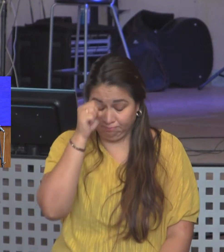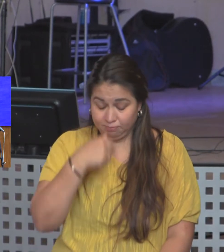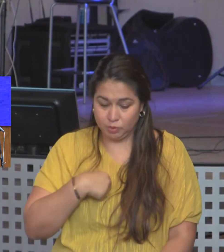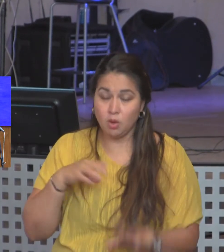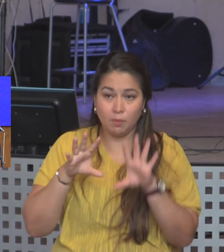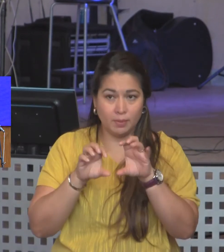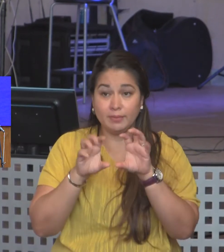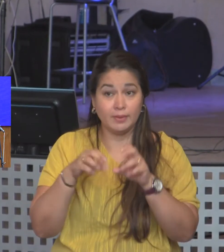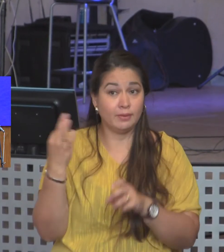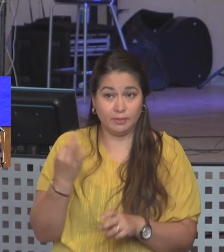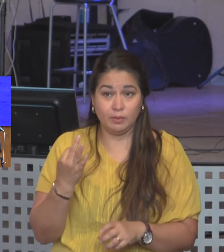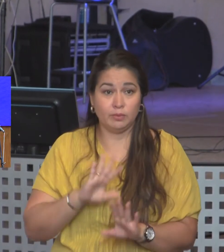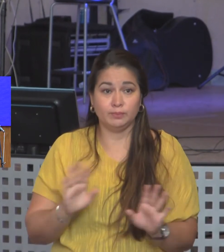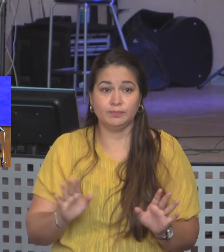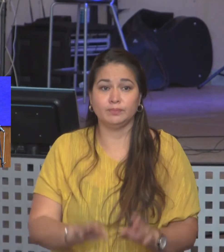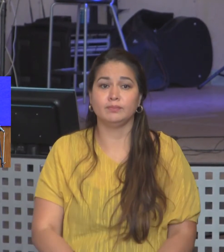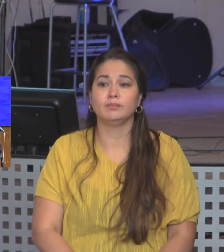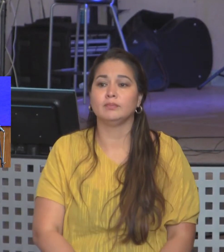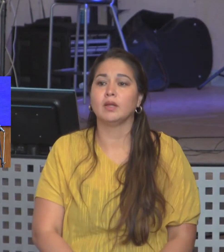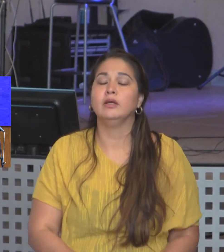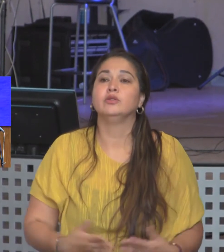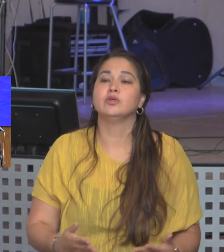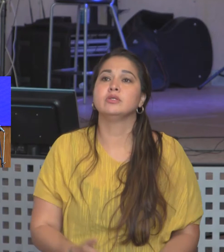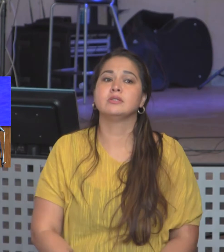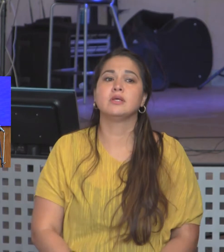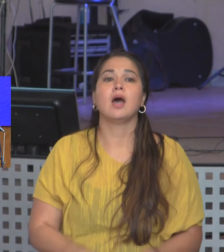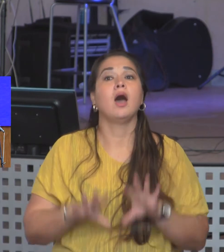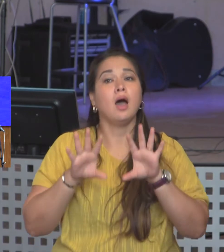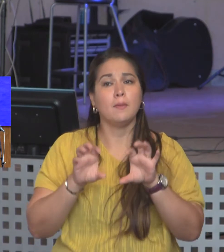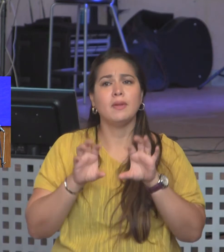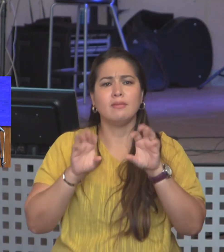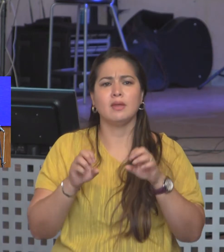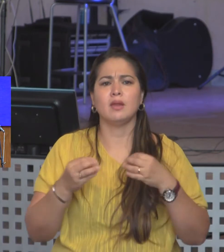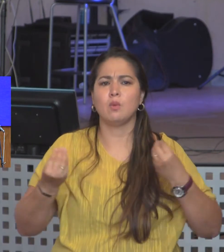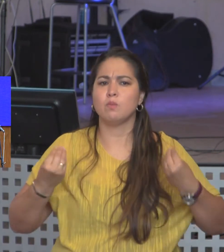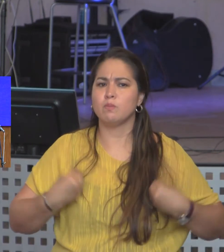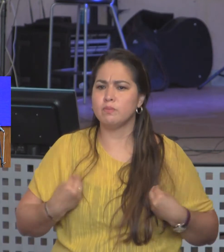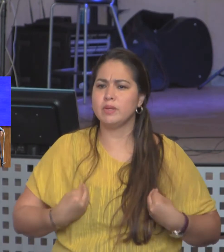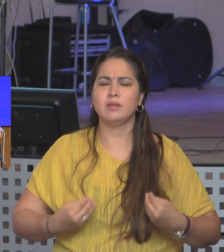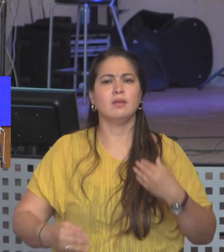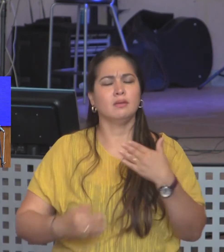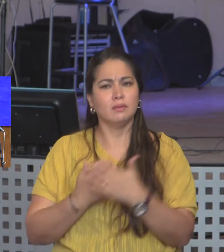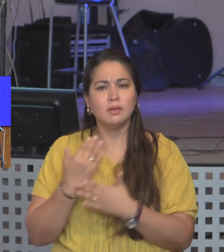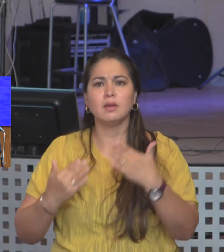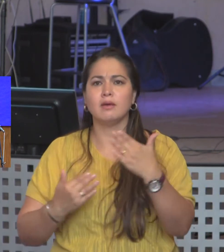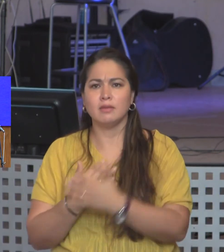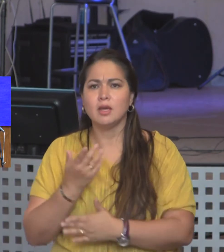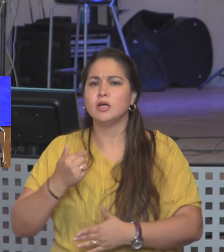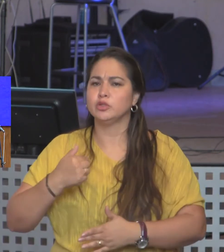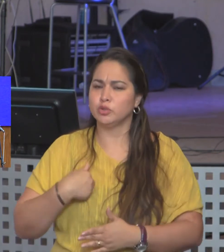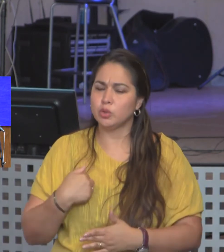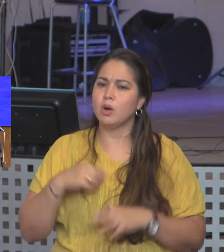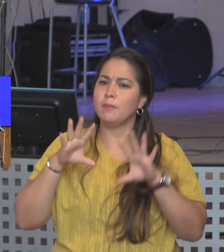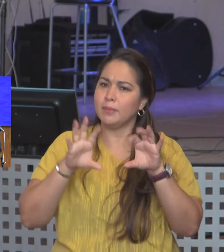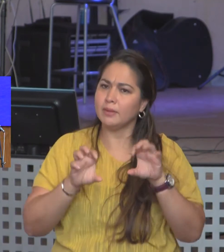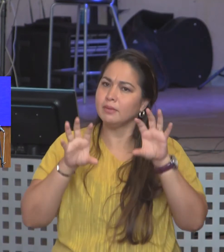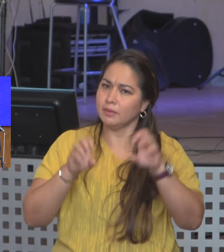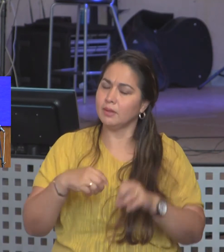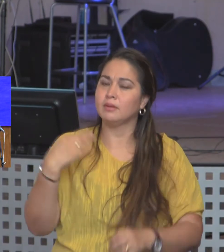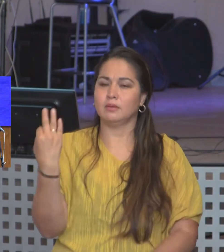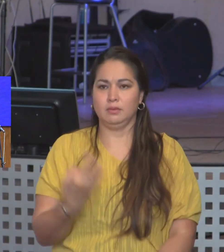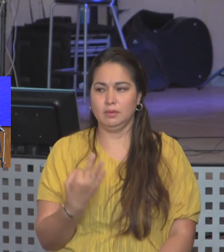que aprenderla. Cuando digo aprenderla es vivirla día a día en mis situaciones cotidianas. Tengo